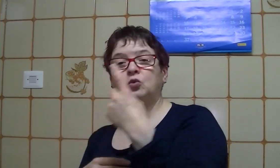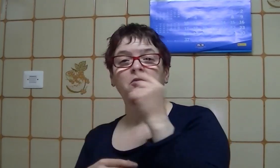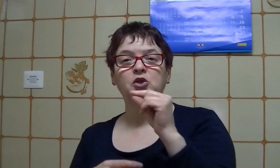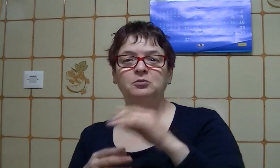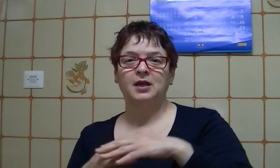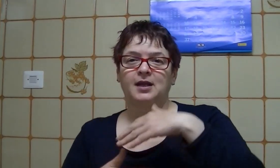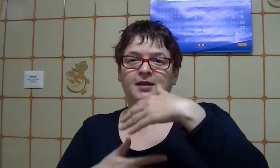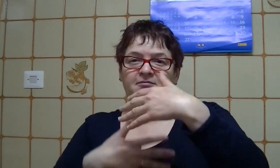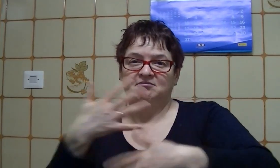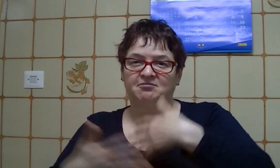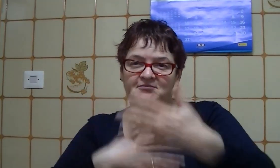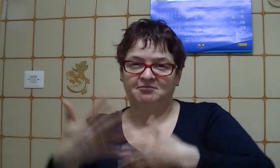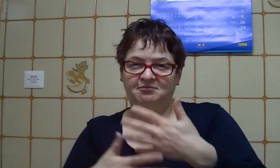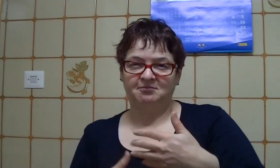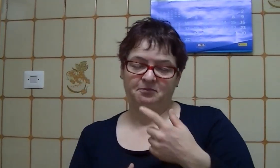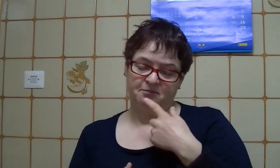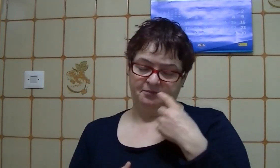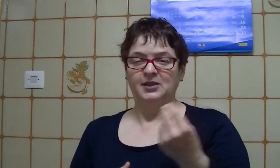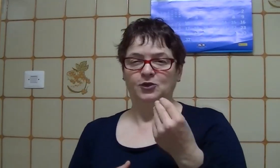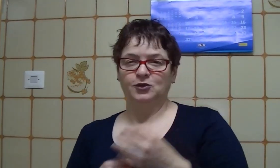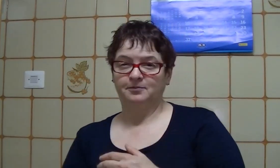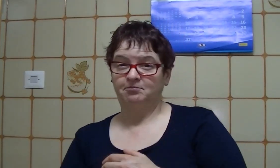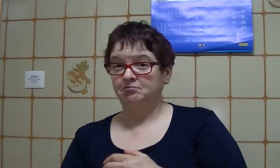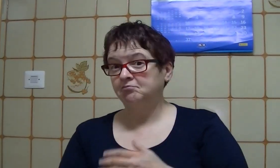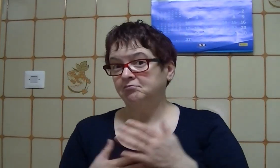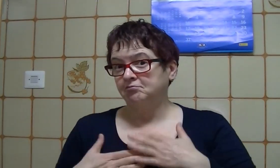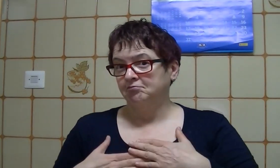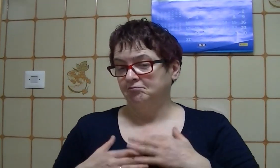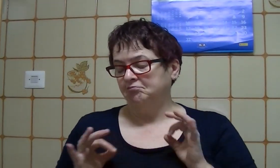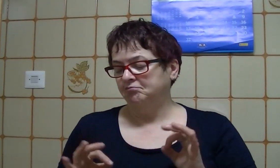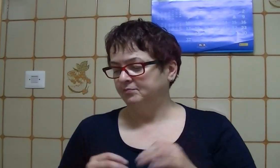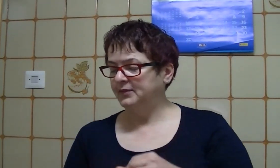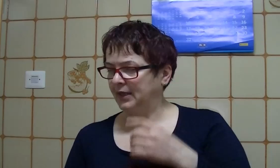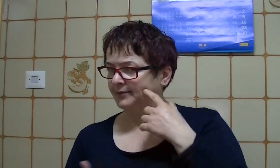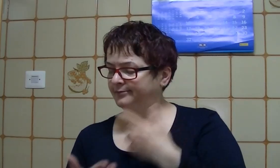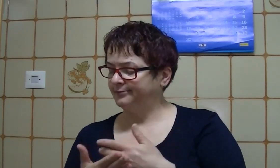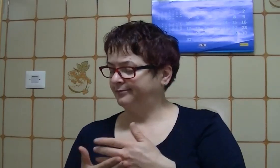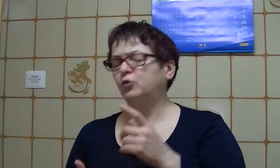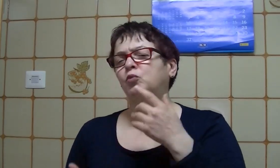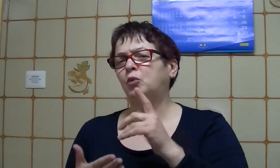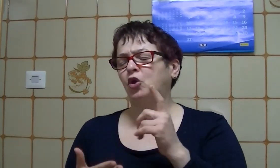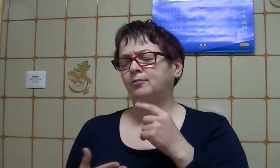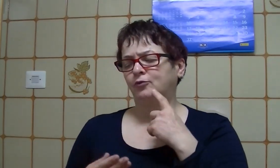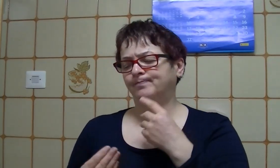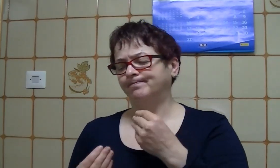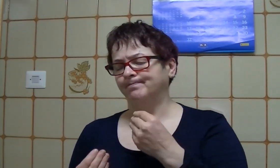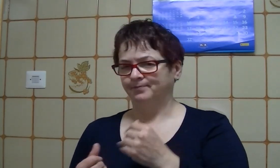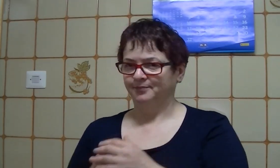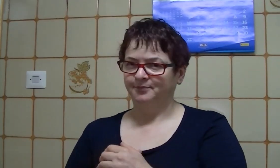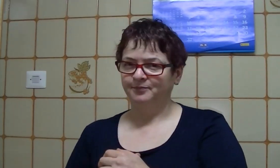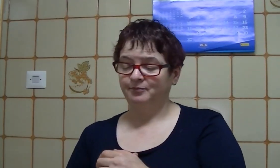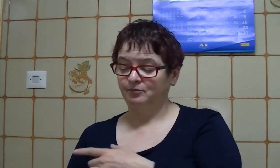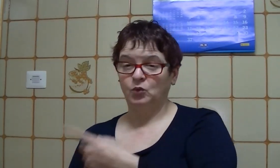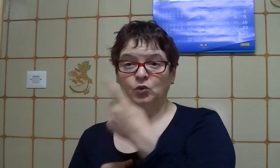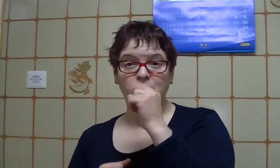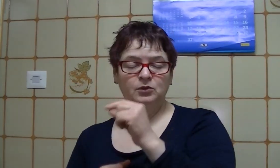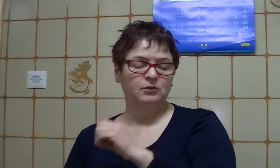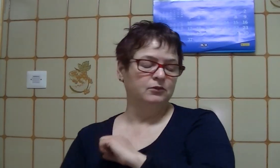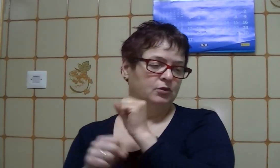85. Hasta ahora hay muchísimos profesionales sanitarios celebrándolo, puesto que ha sido la aseguradora AMA la que lo ha comprado íntegramente en número y ha repartido